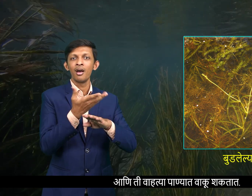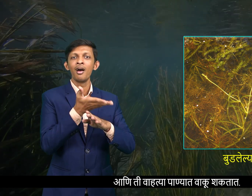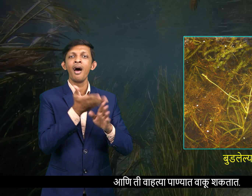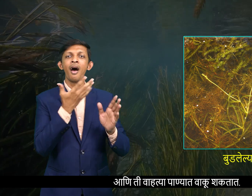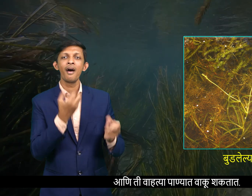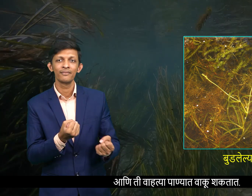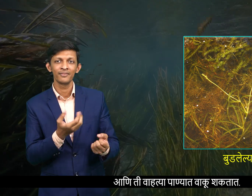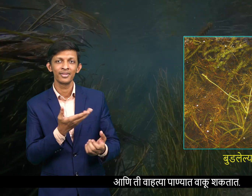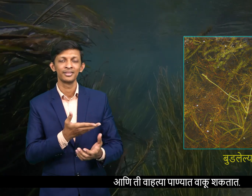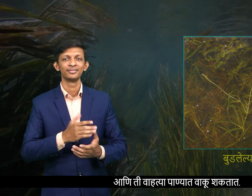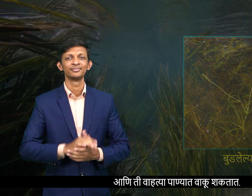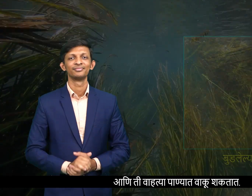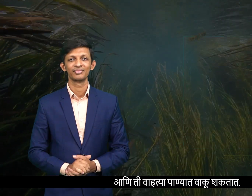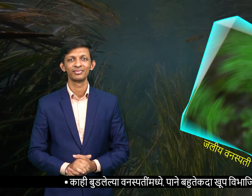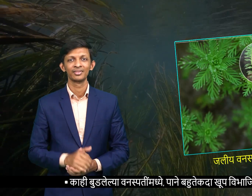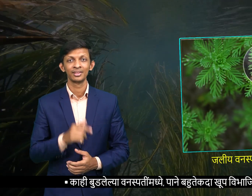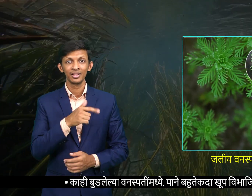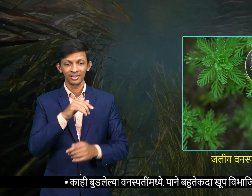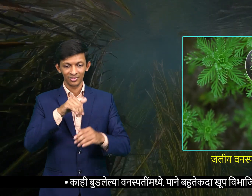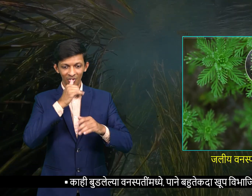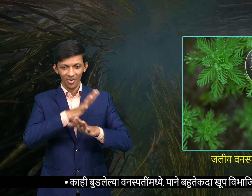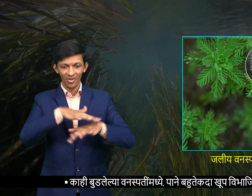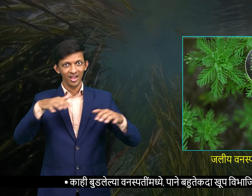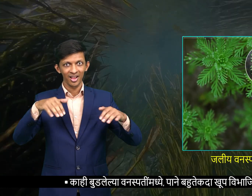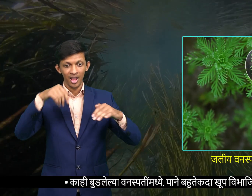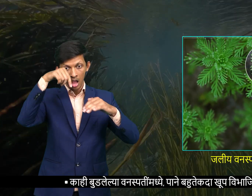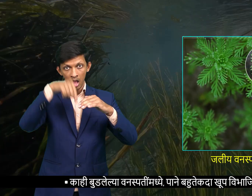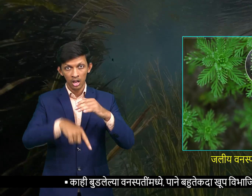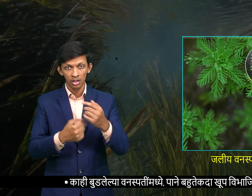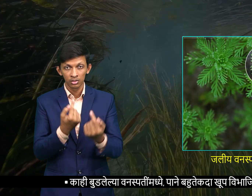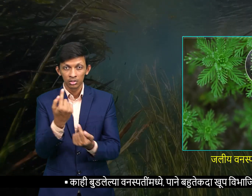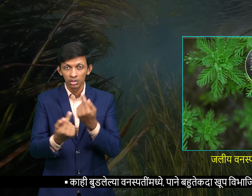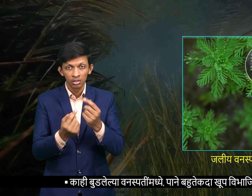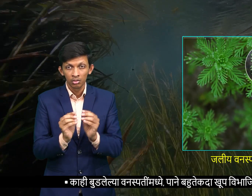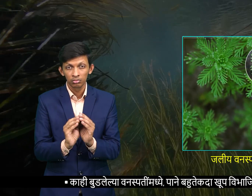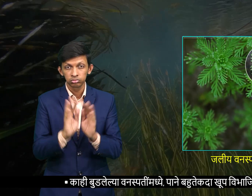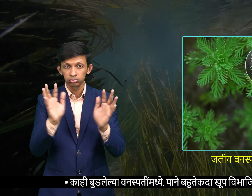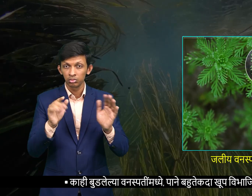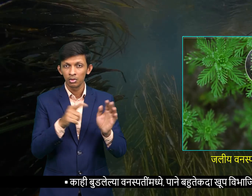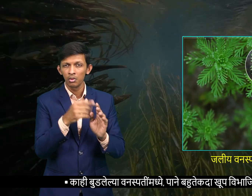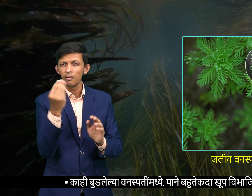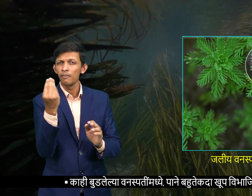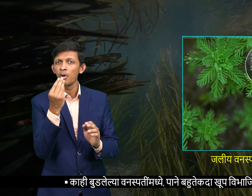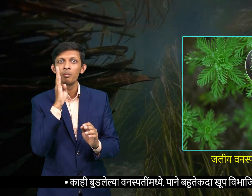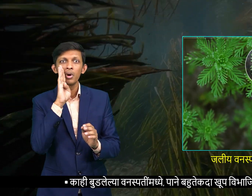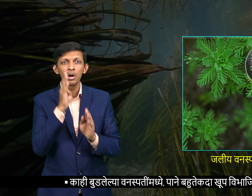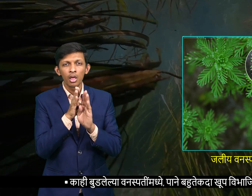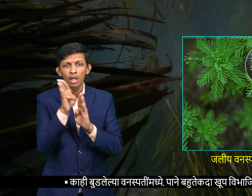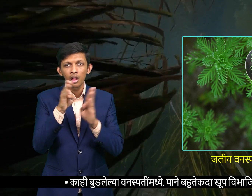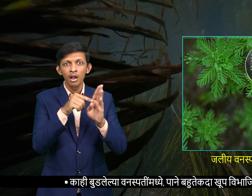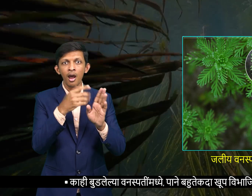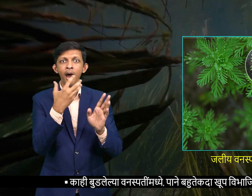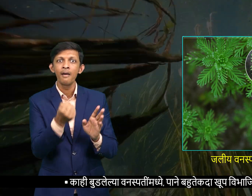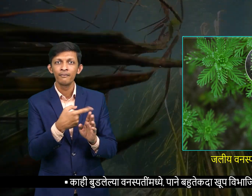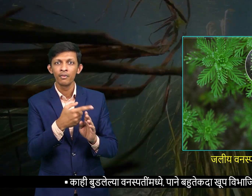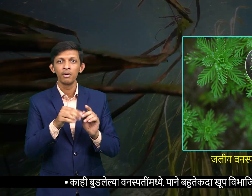पाण्यात वाकू शकतात. काही बुडालेल्या वनस्पतींमध्ये पाने बहुतेकदा खूप विभाजित